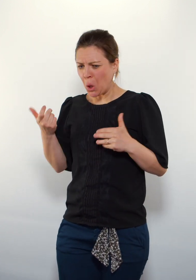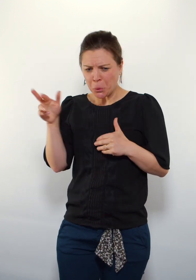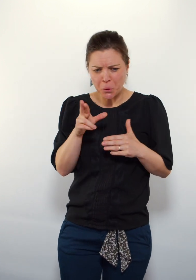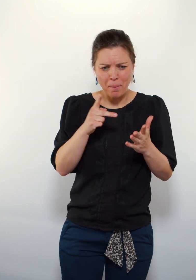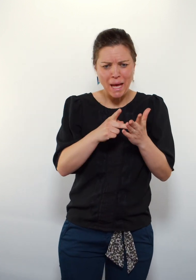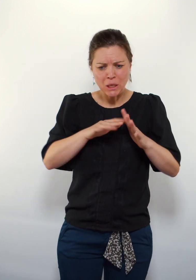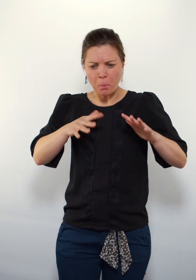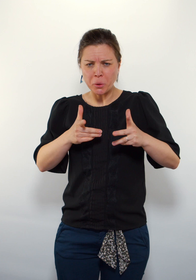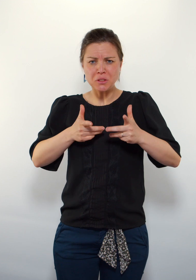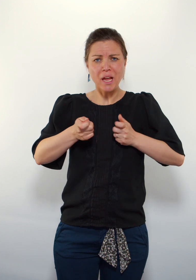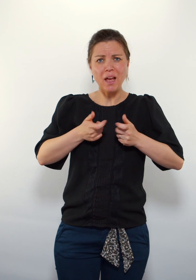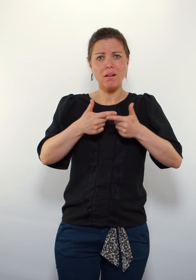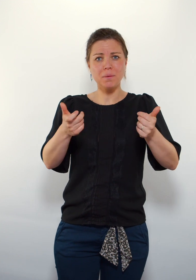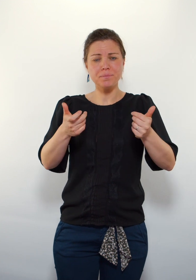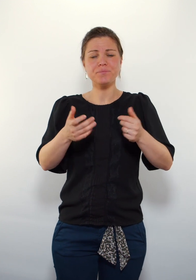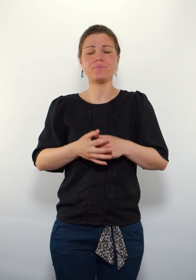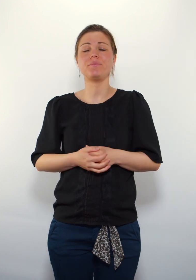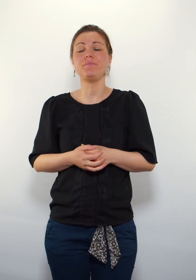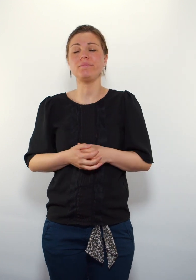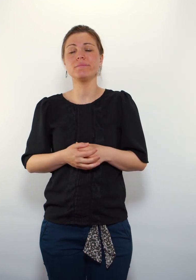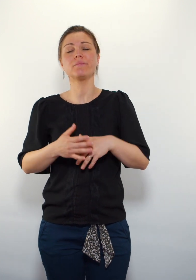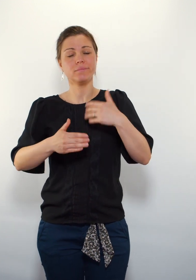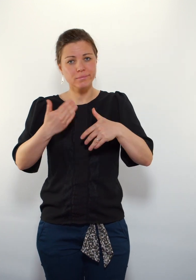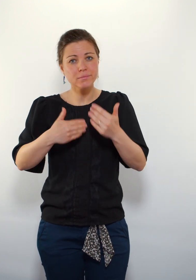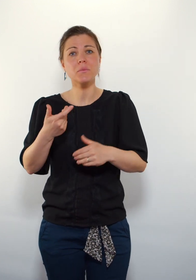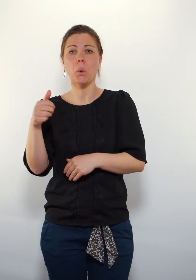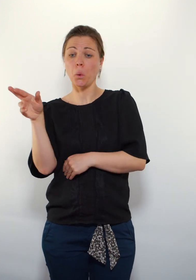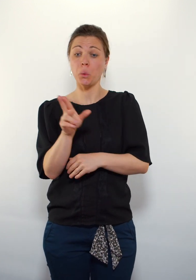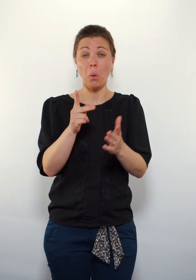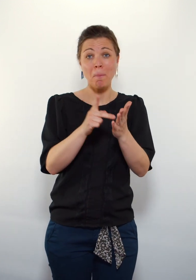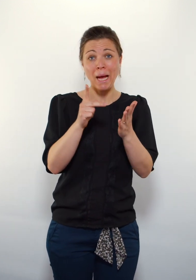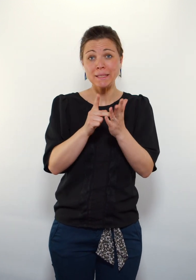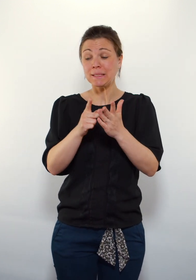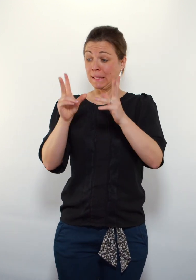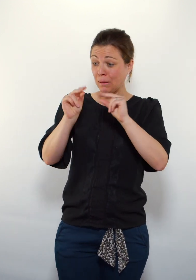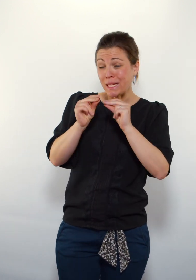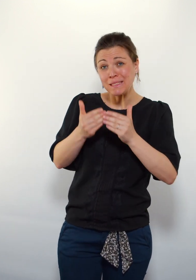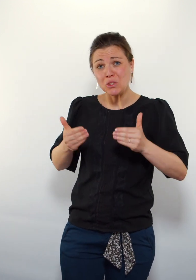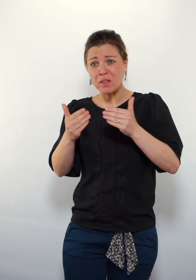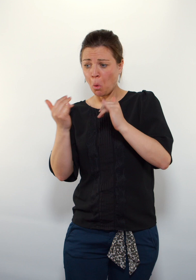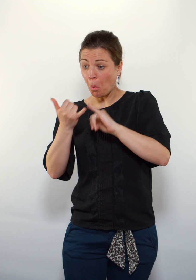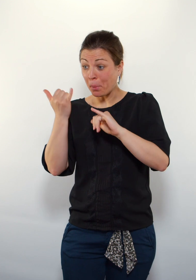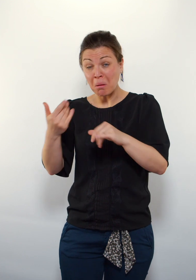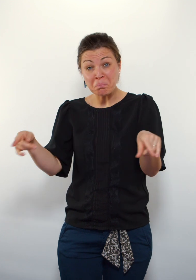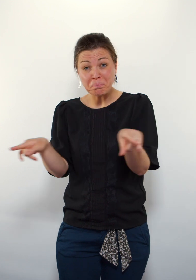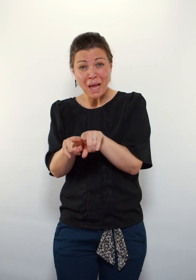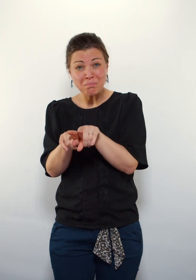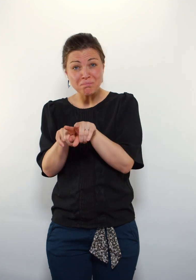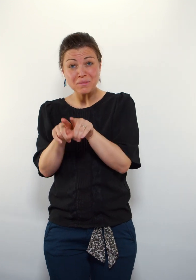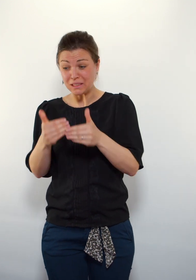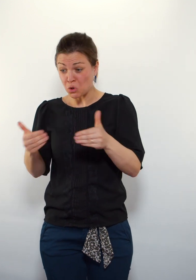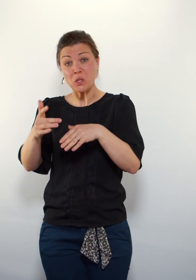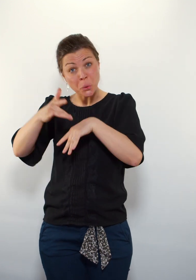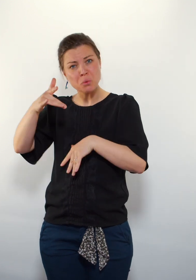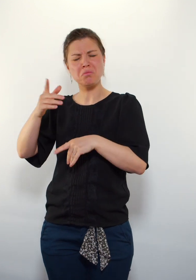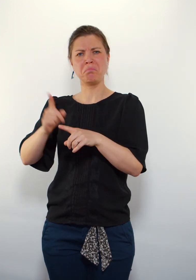de retour à Paris, comment je vais pouvoir gérer ça? Donc je rentre sur Paris, j'en parle à mon copain, lui avait vécu la même chose